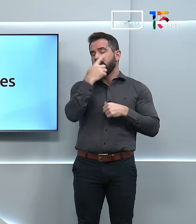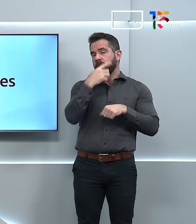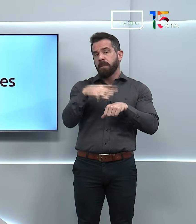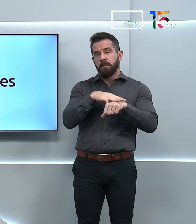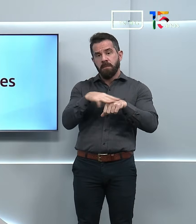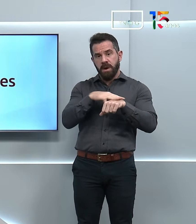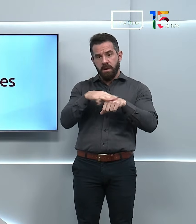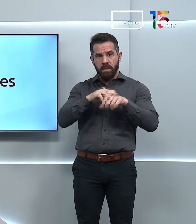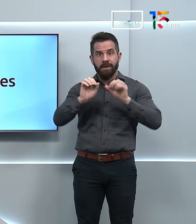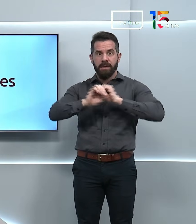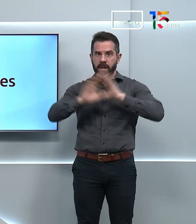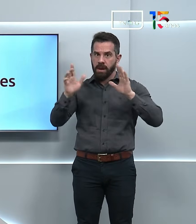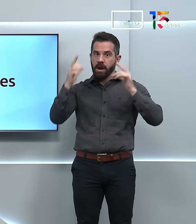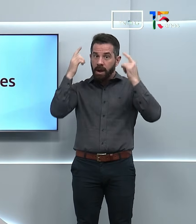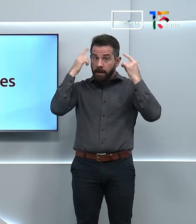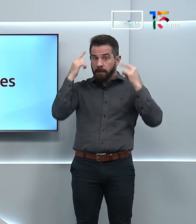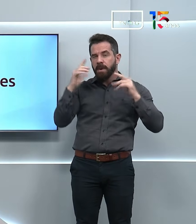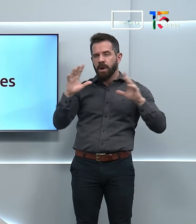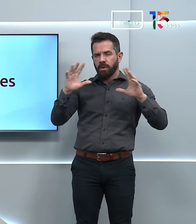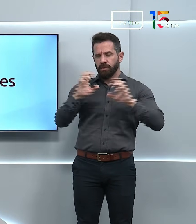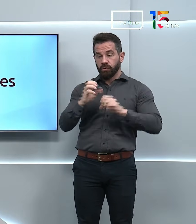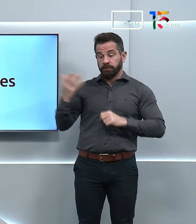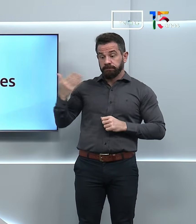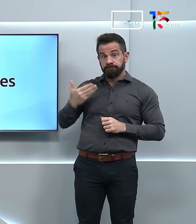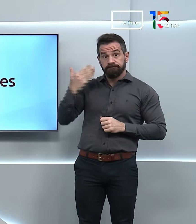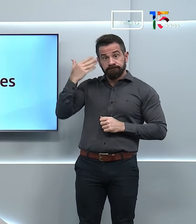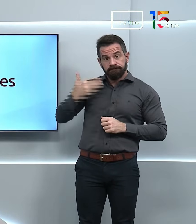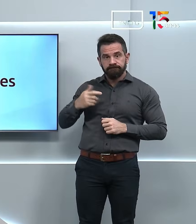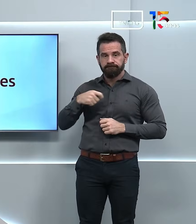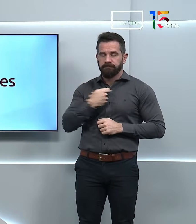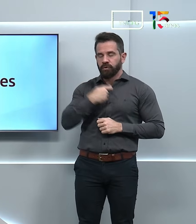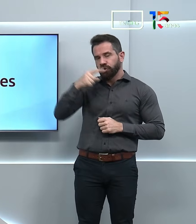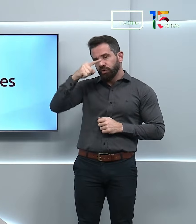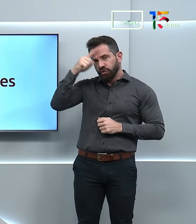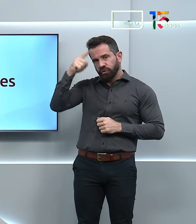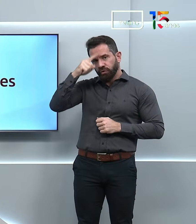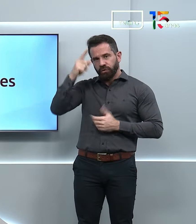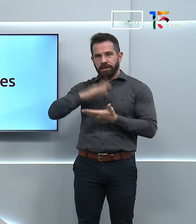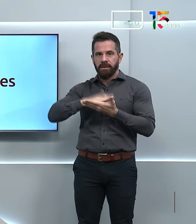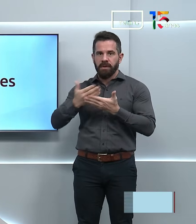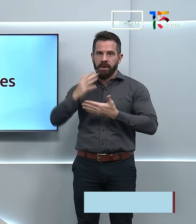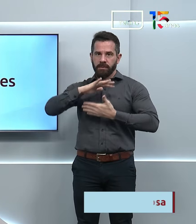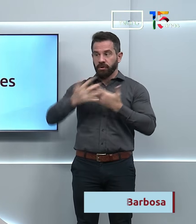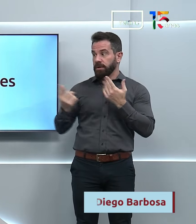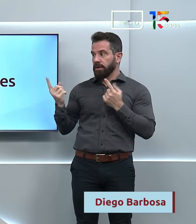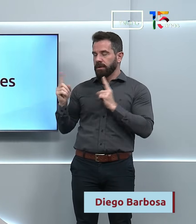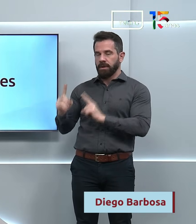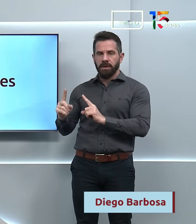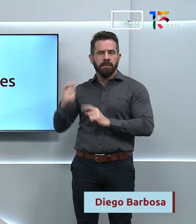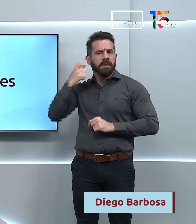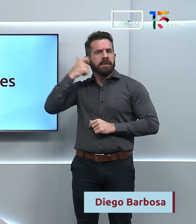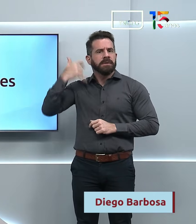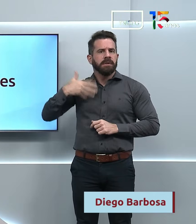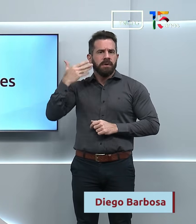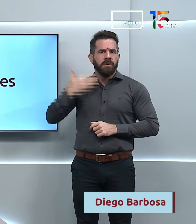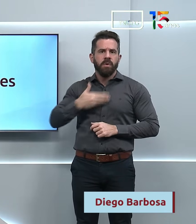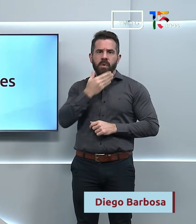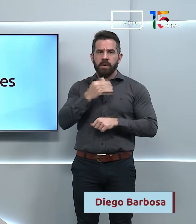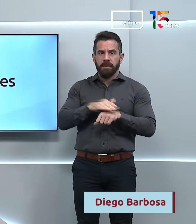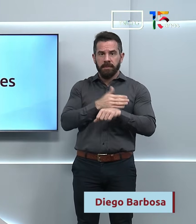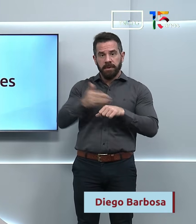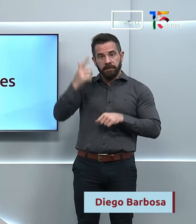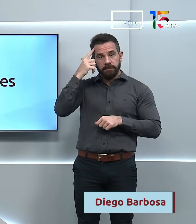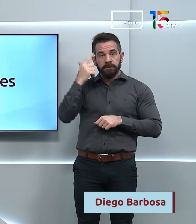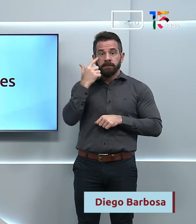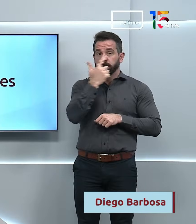minha esquerda está o professor Diego Barbosa. Ele faz a interpretação para Libras aqui no estúdio e se descreve como um homem de pele clara, com cabelos e olhos